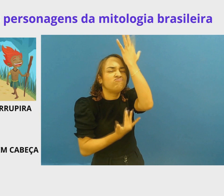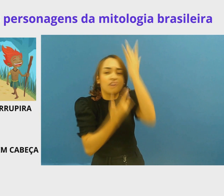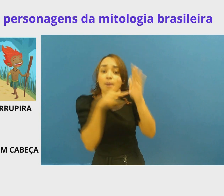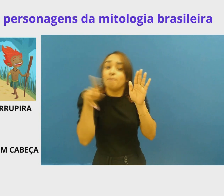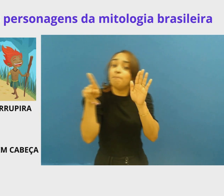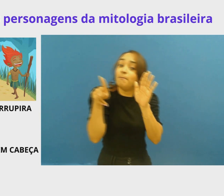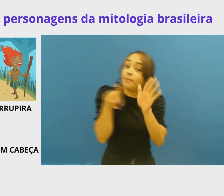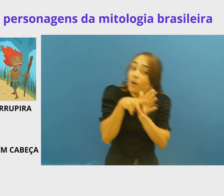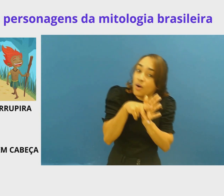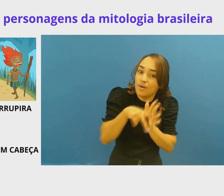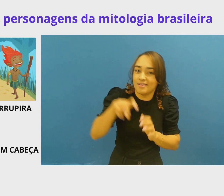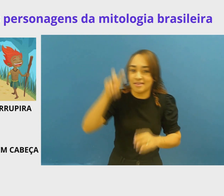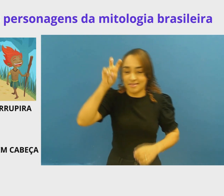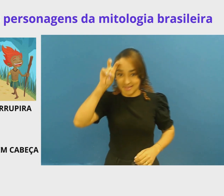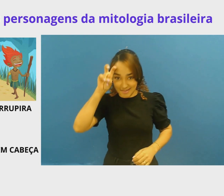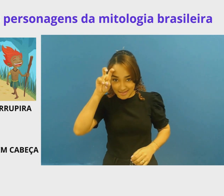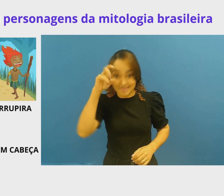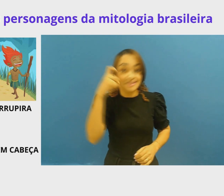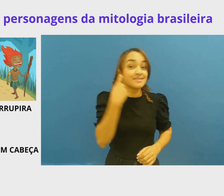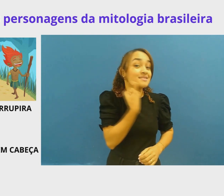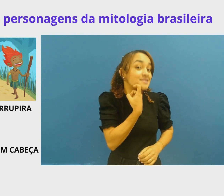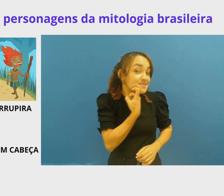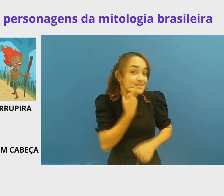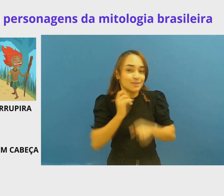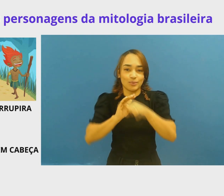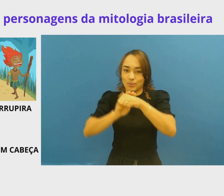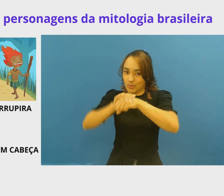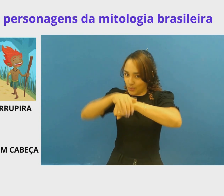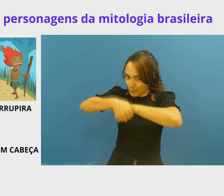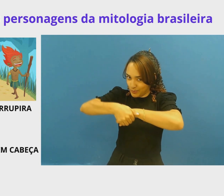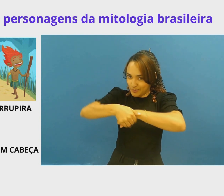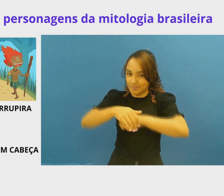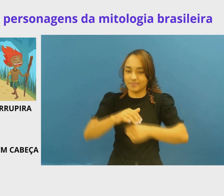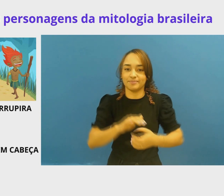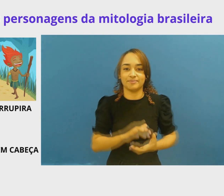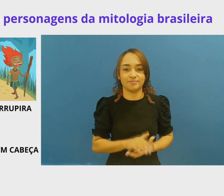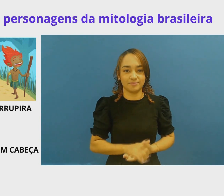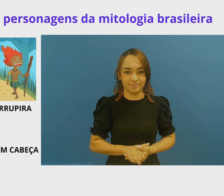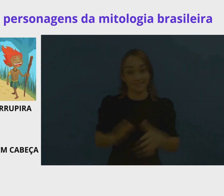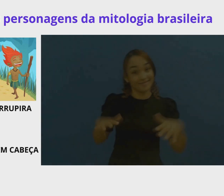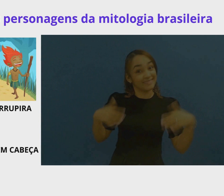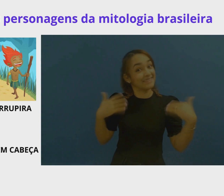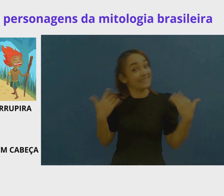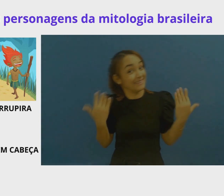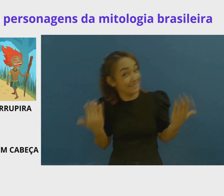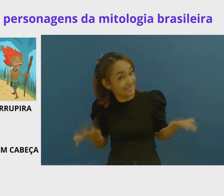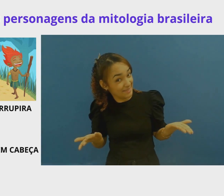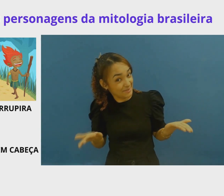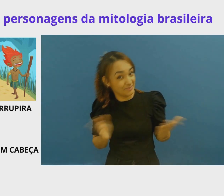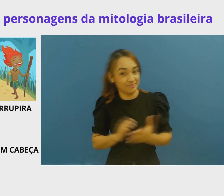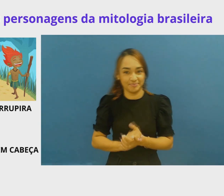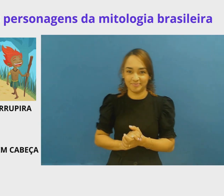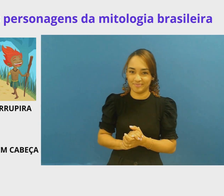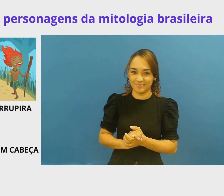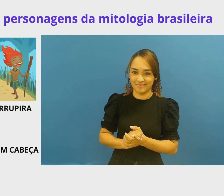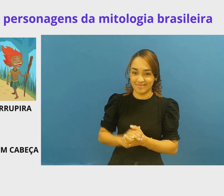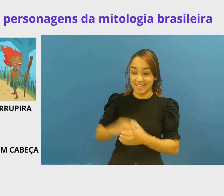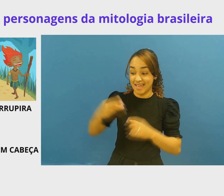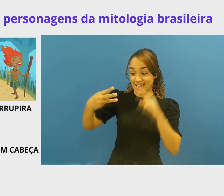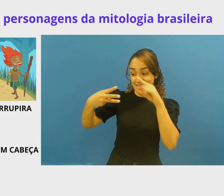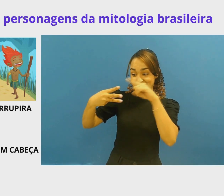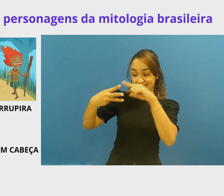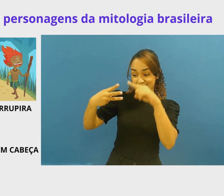seu pescoço jorrando fogo, sempre nas noites de quinta e sexta-feira.